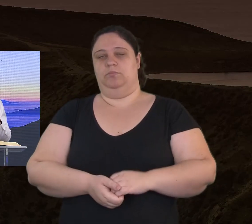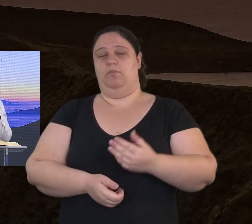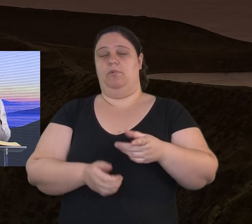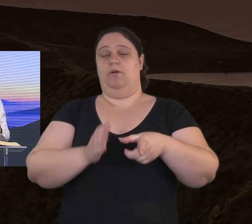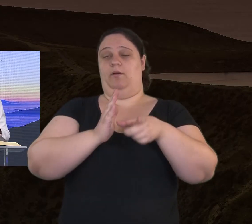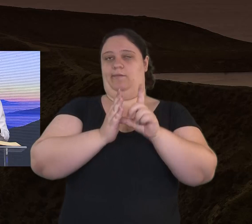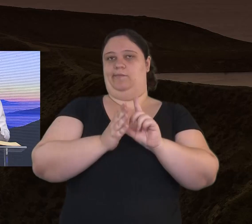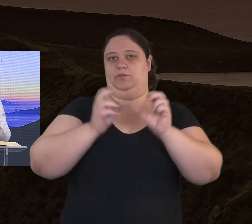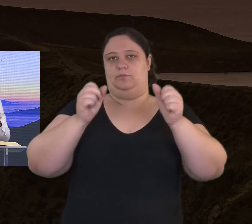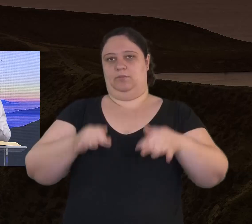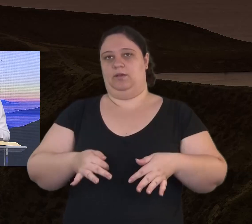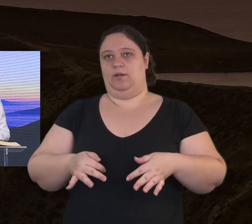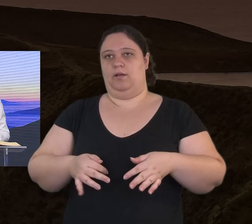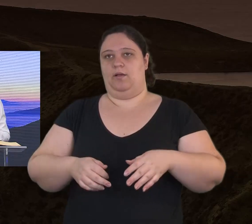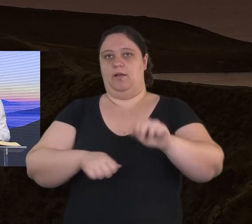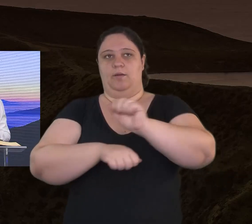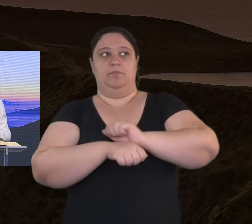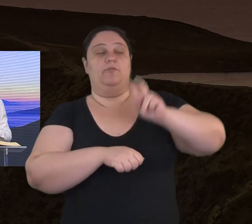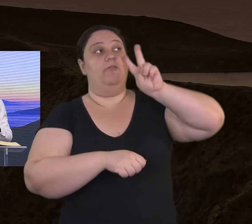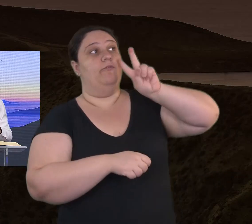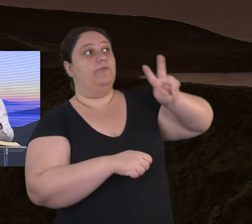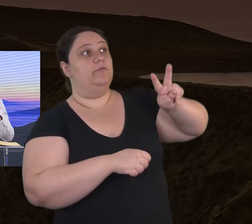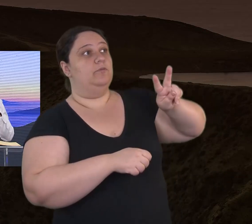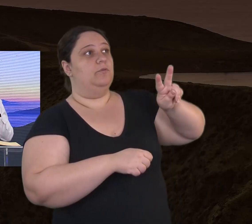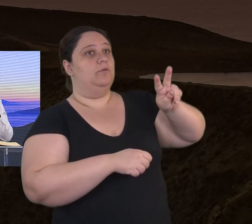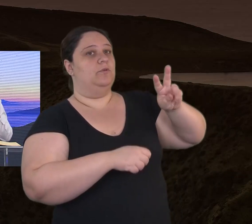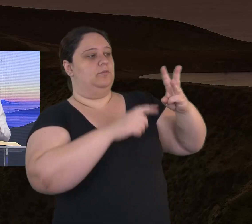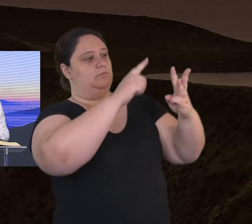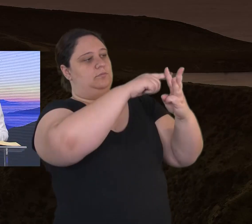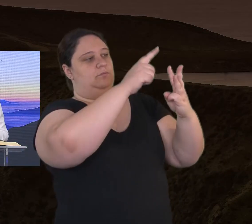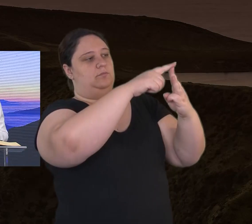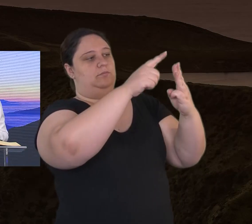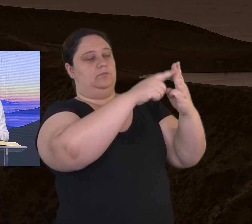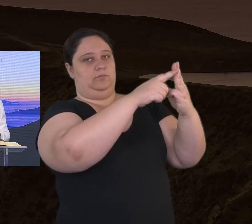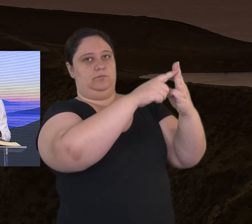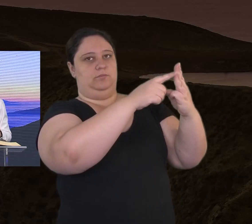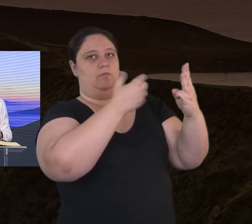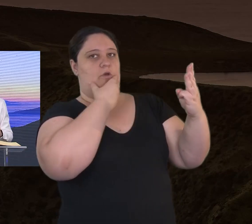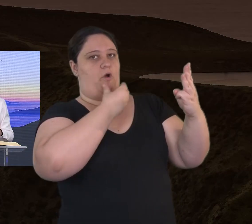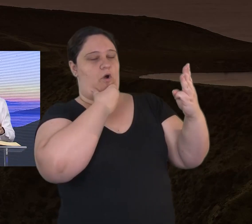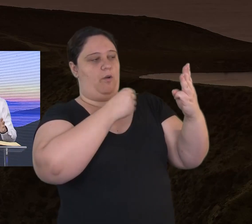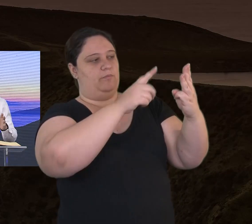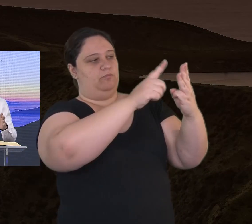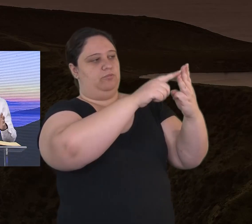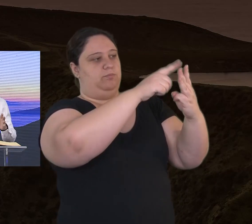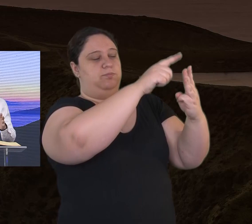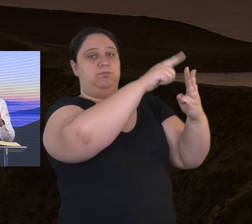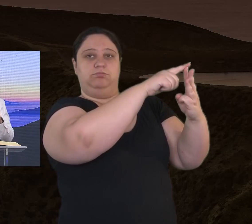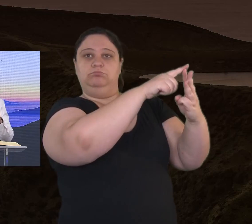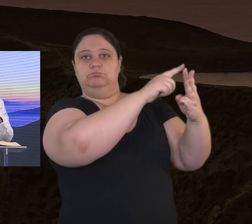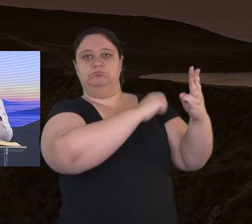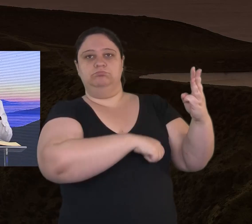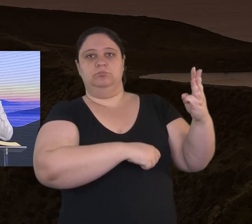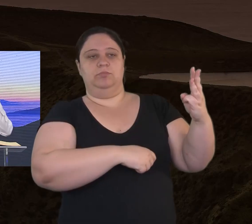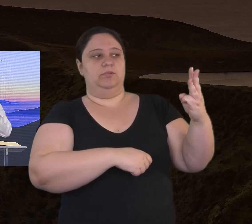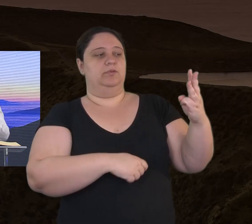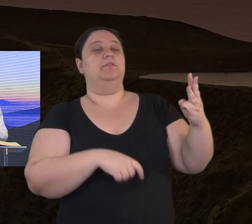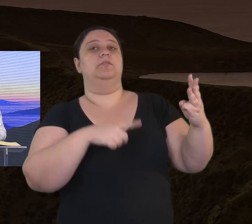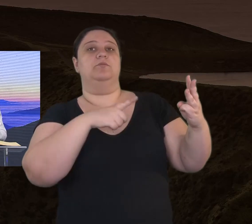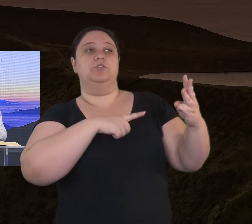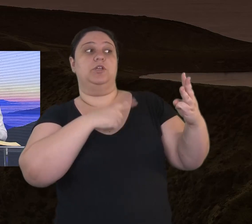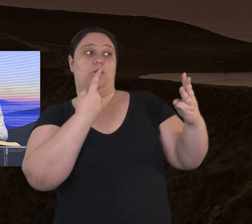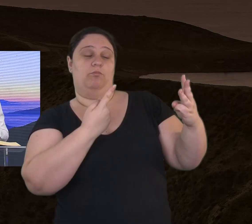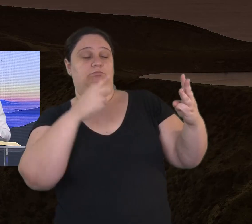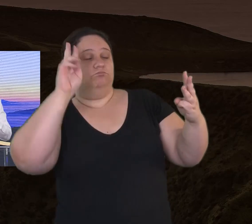E dos 3 homens, um era o Senhor Deus, quer dizer, então aquela imagem